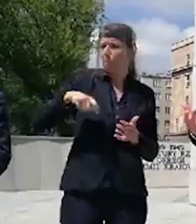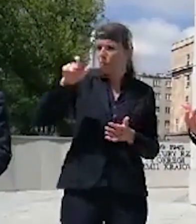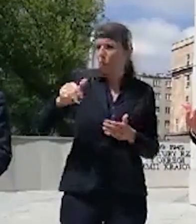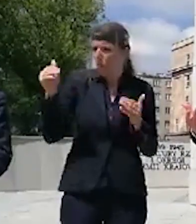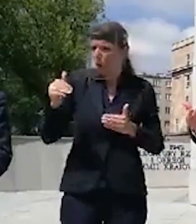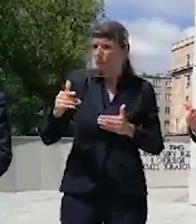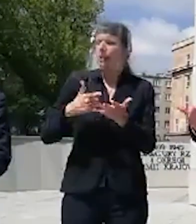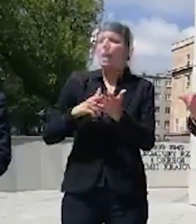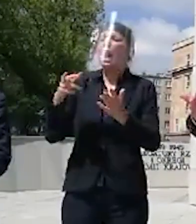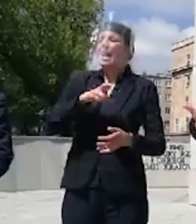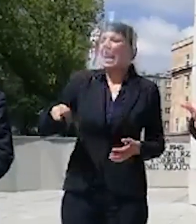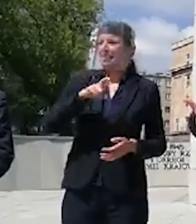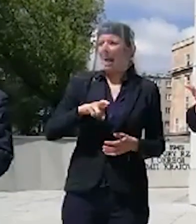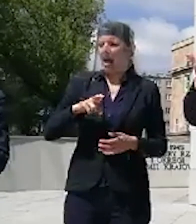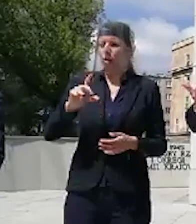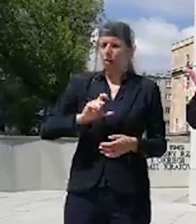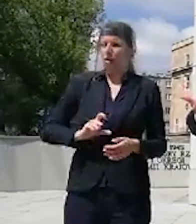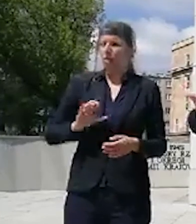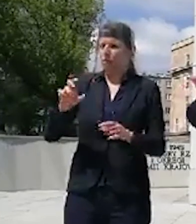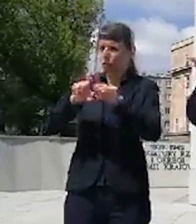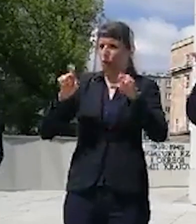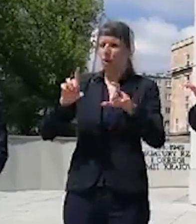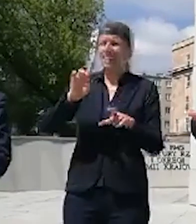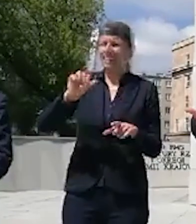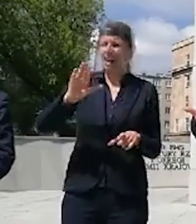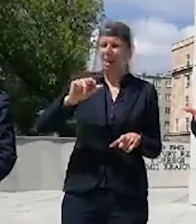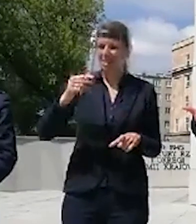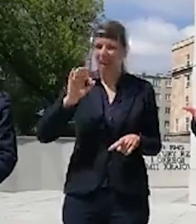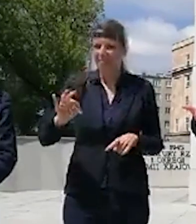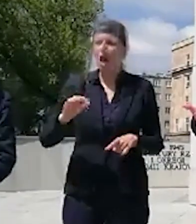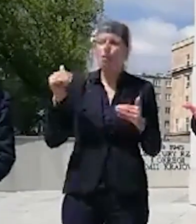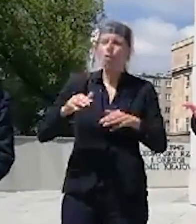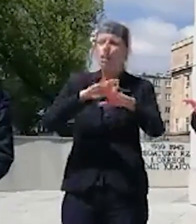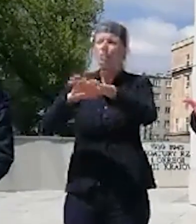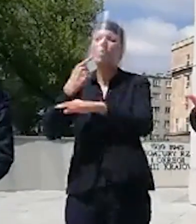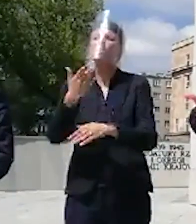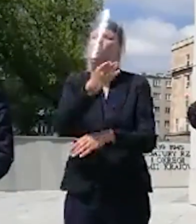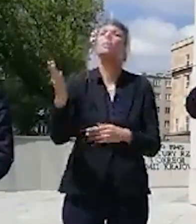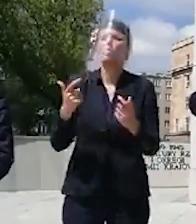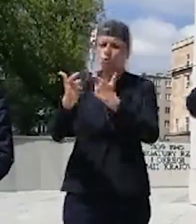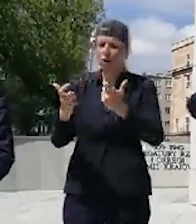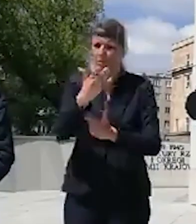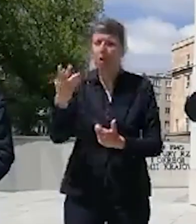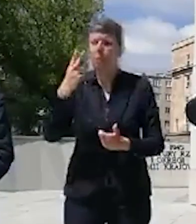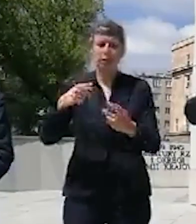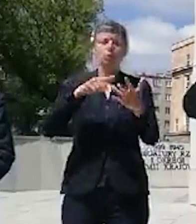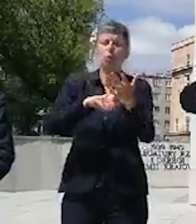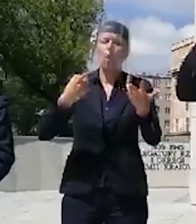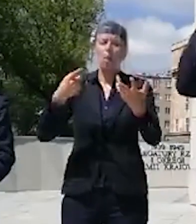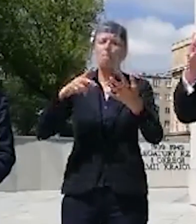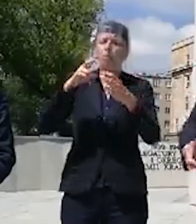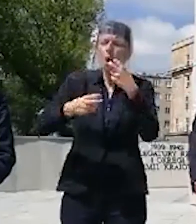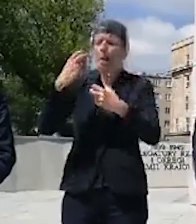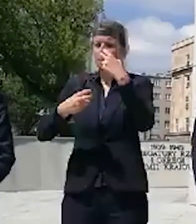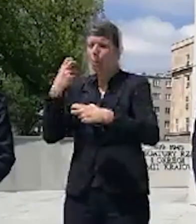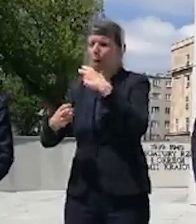radę gabinetową, chcą czy nie chcą, i powiedzieć im, słuchajcie, wy sobie w kulki lecicie, mówiąc zupełnie wprost, popatrzcie, co się dzieje, tu dziura, tu dziura, tu dziura, a wy